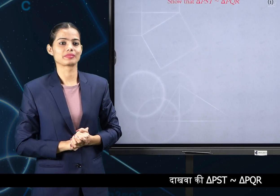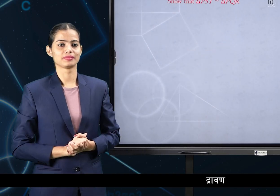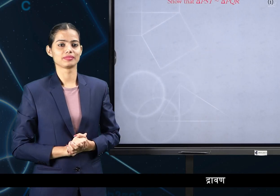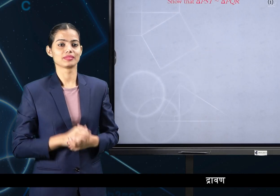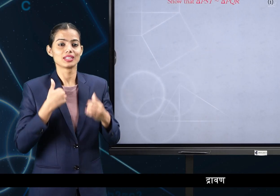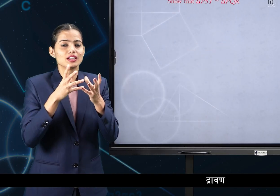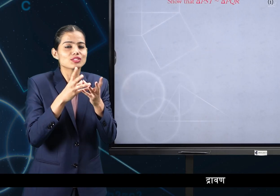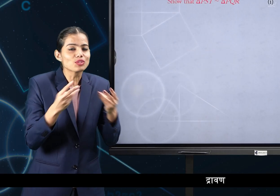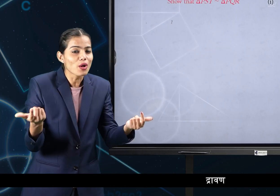द्रावण.